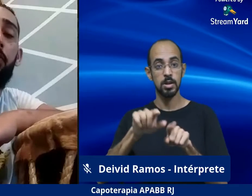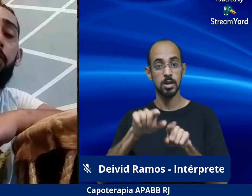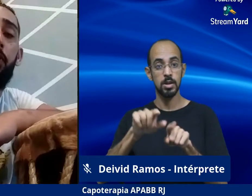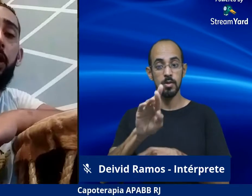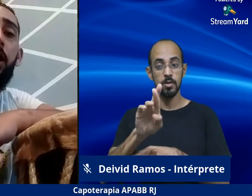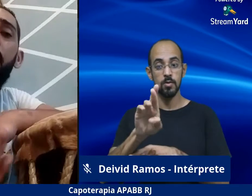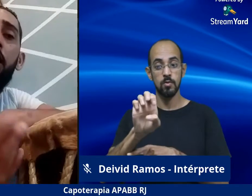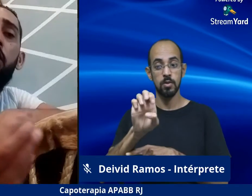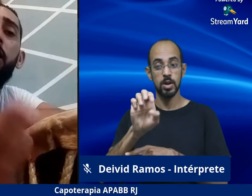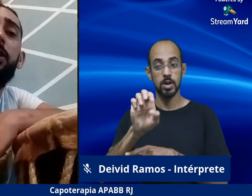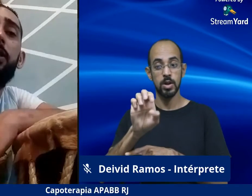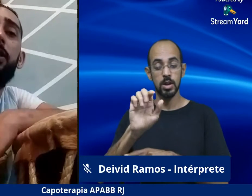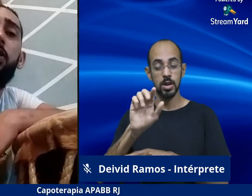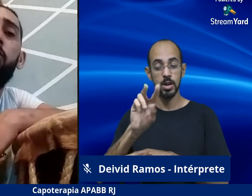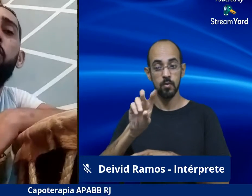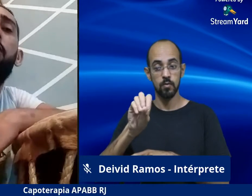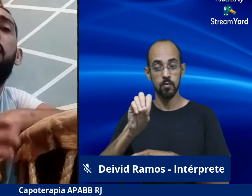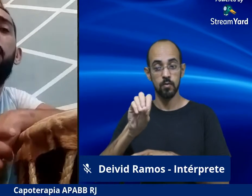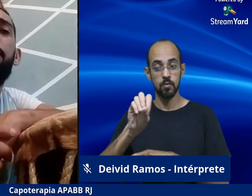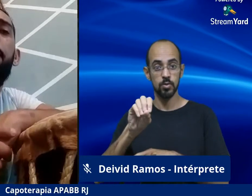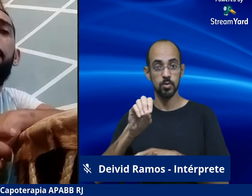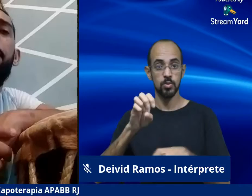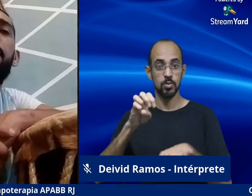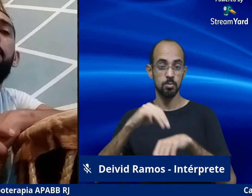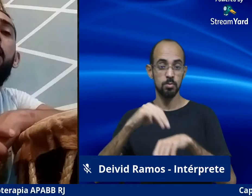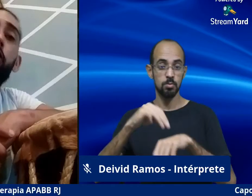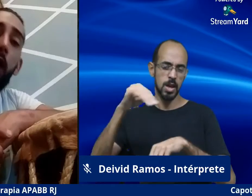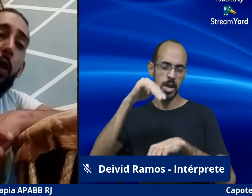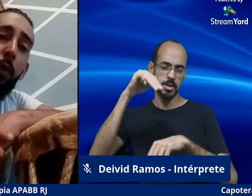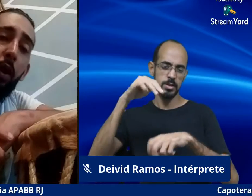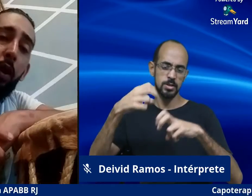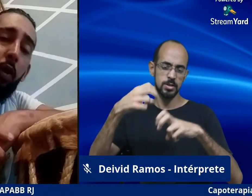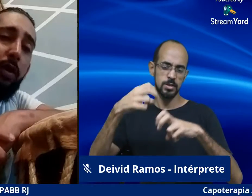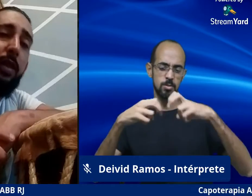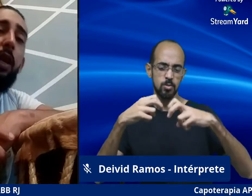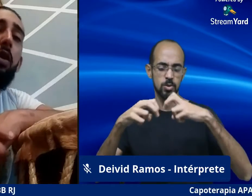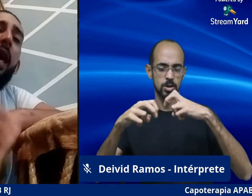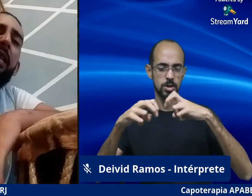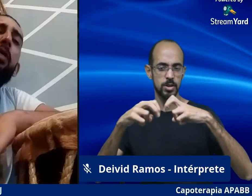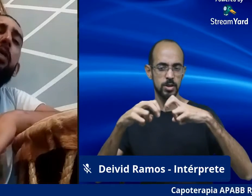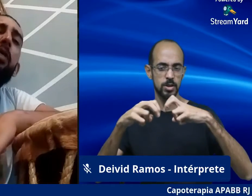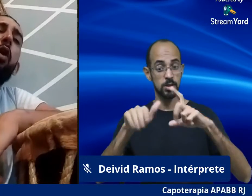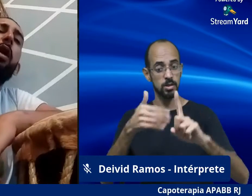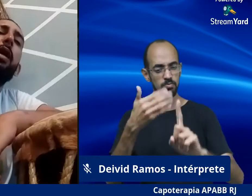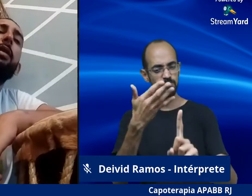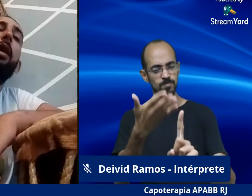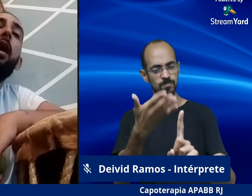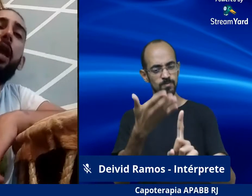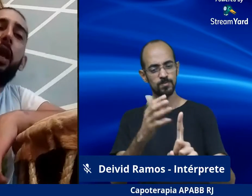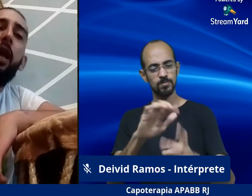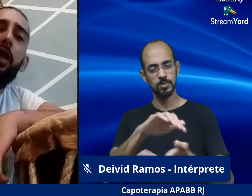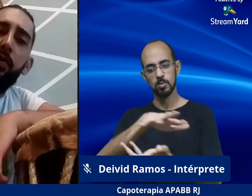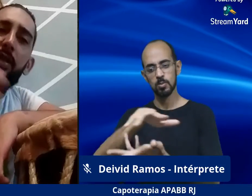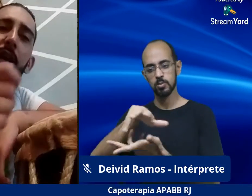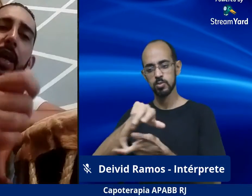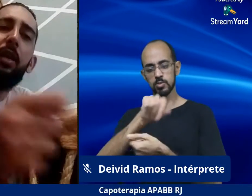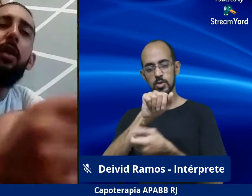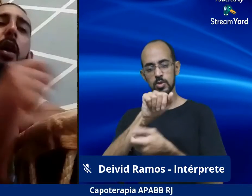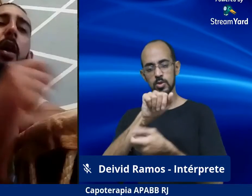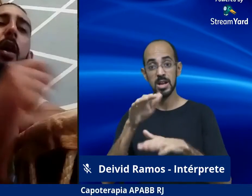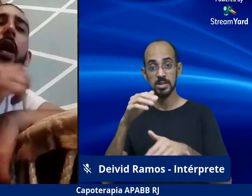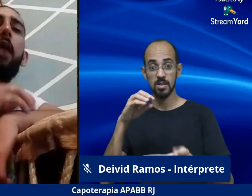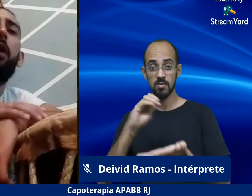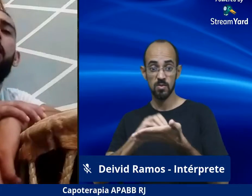de capoeira, reconhecido mundo afora. Só que o preconceito, essa intolerância, ela às vezes